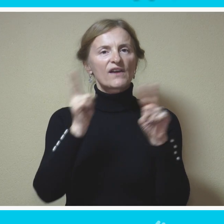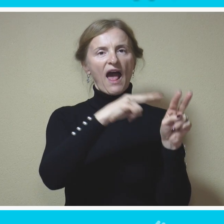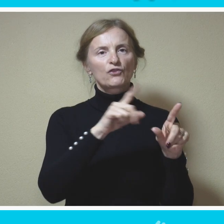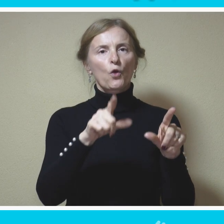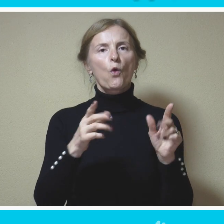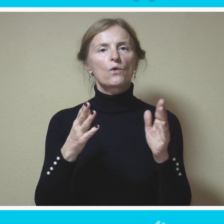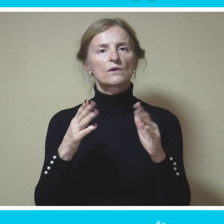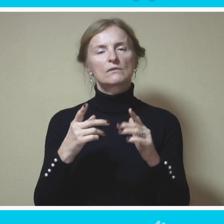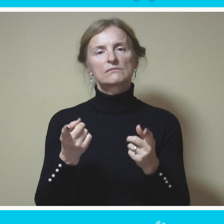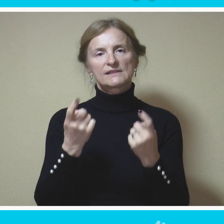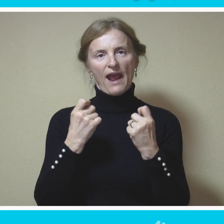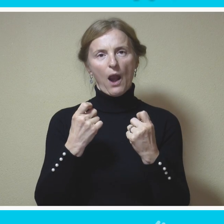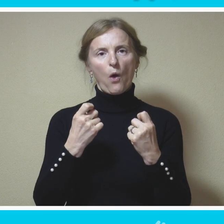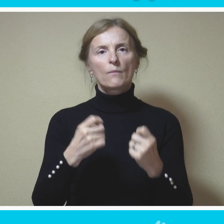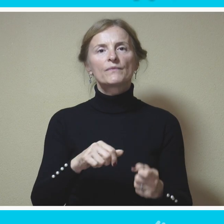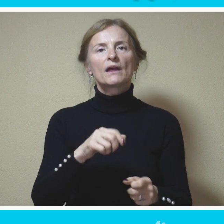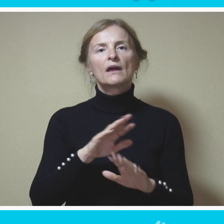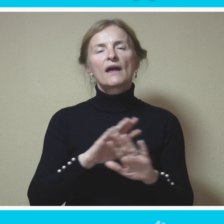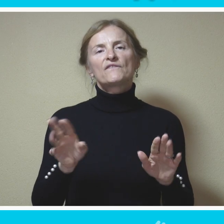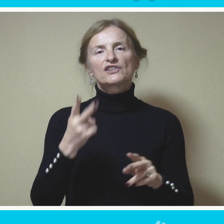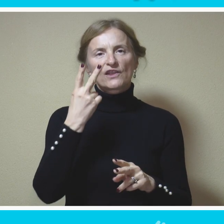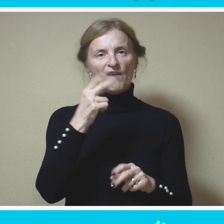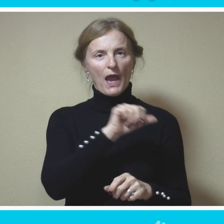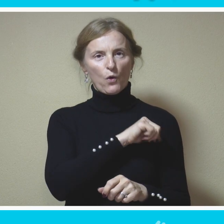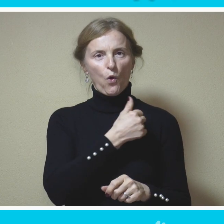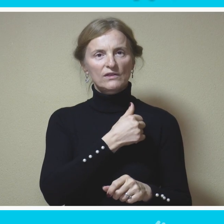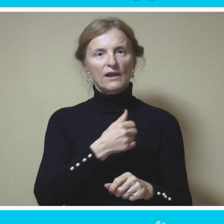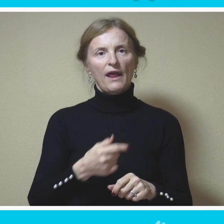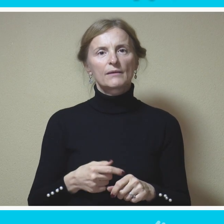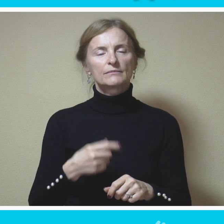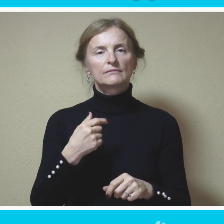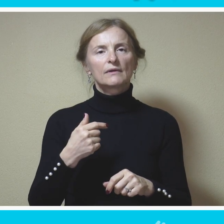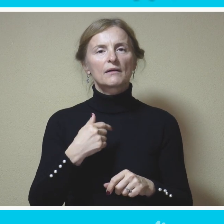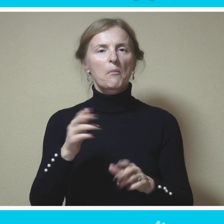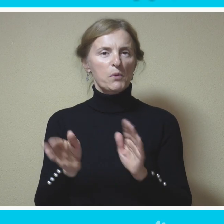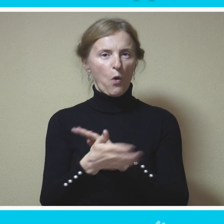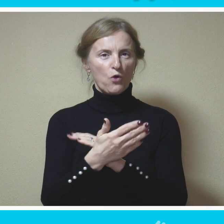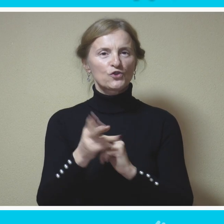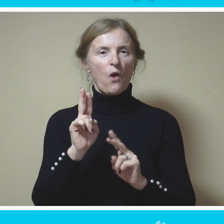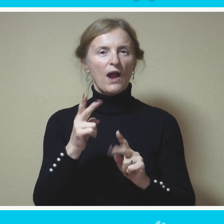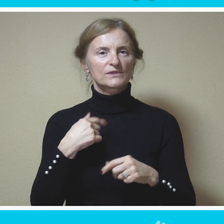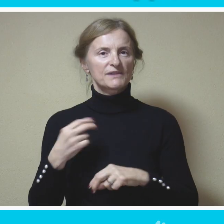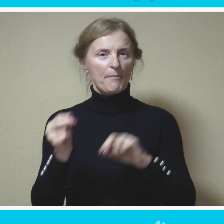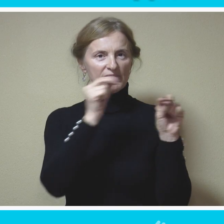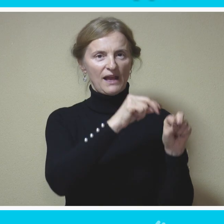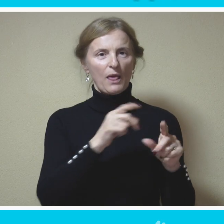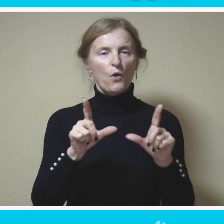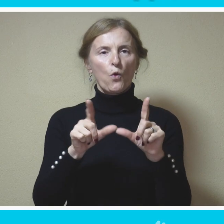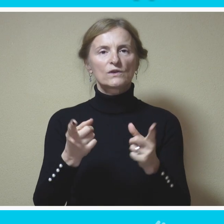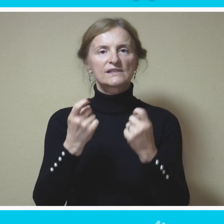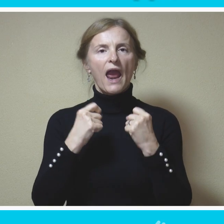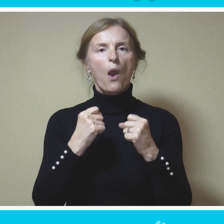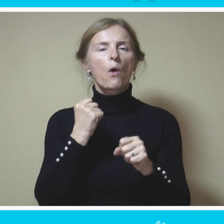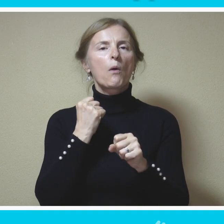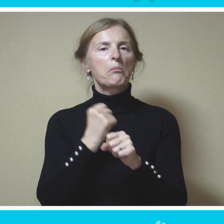selo, vratio sam se svojim korenima i svojoj tradiciji, već 2 godine je prošlo kako sam se preselio na